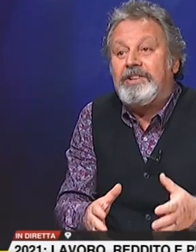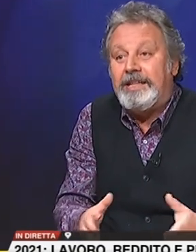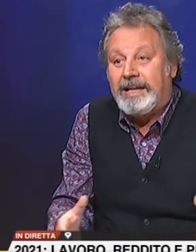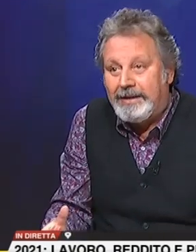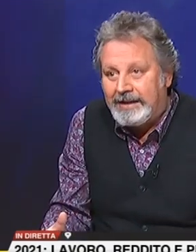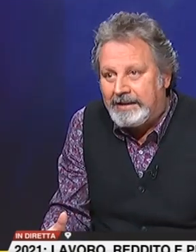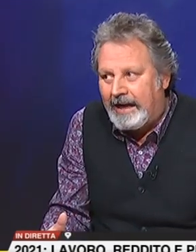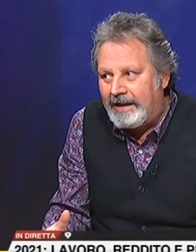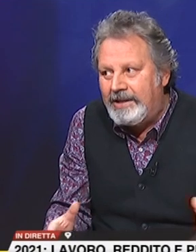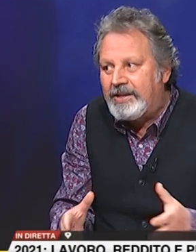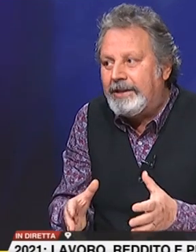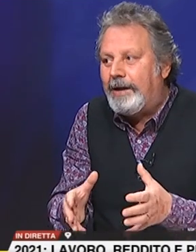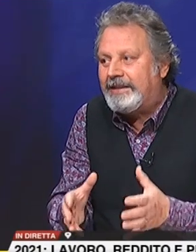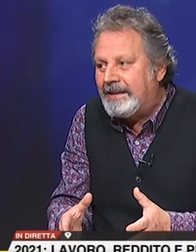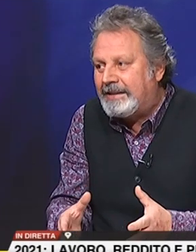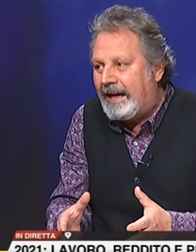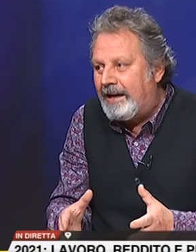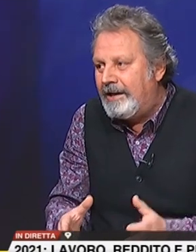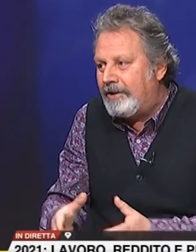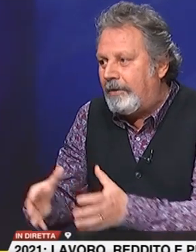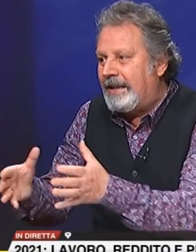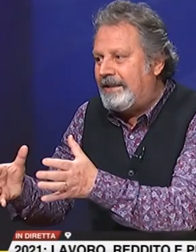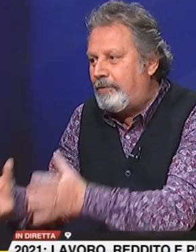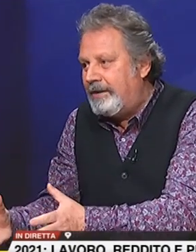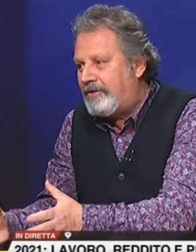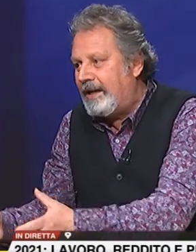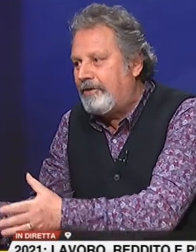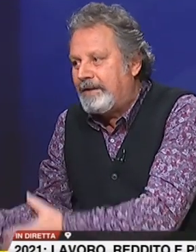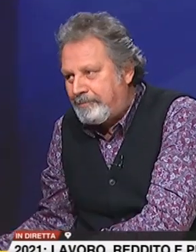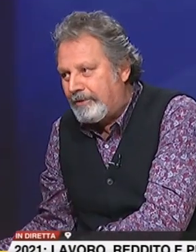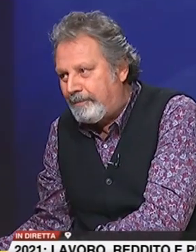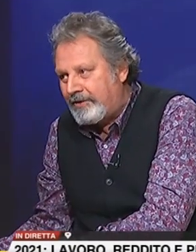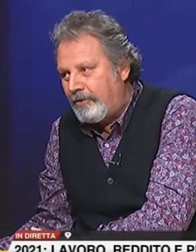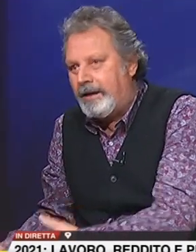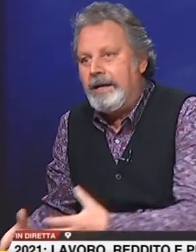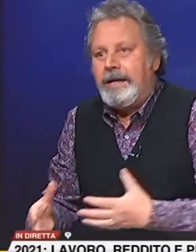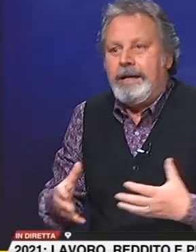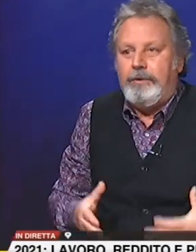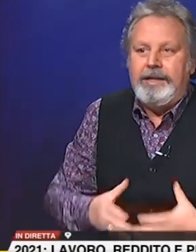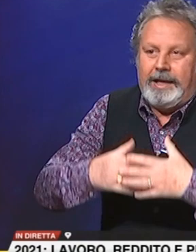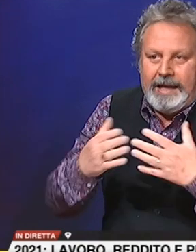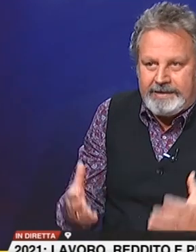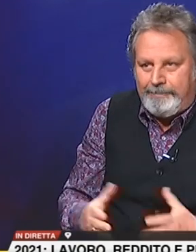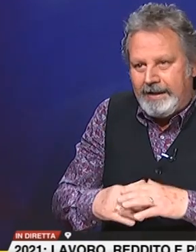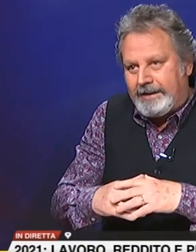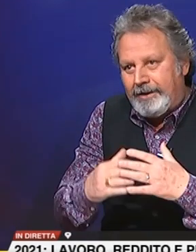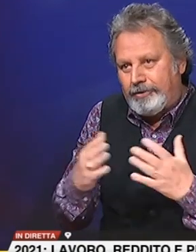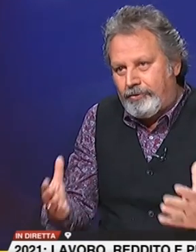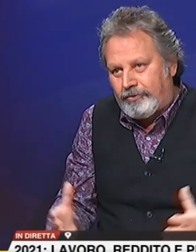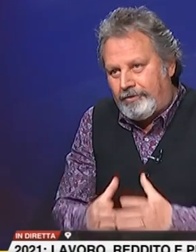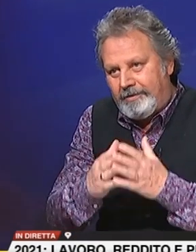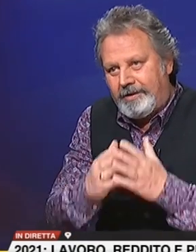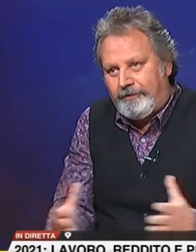non era inserita la maternità. Inserendo la maternità sono andati a 15 e hanno percepito la pensione. Quindi è sempre